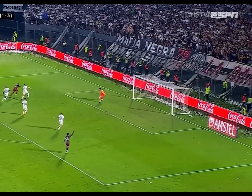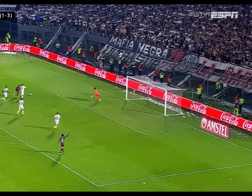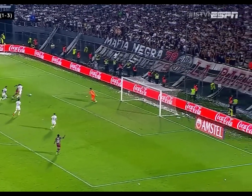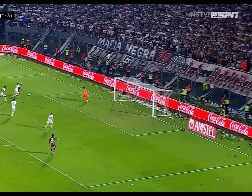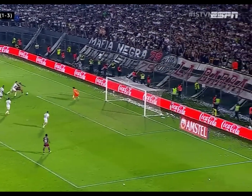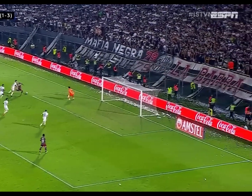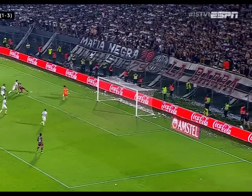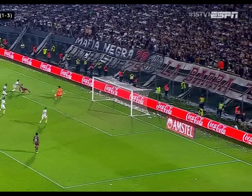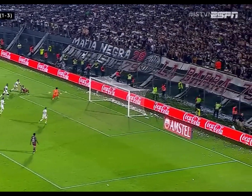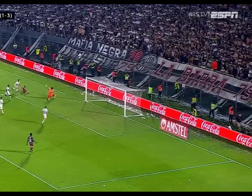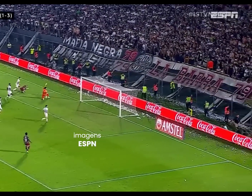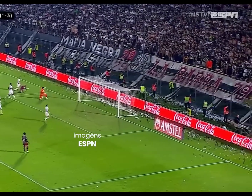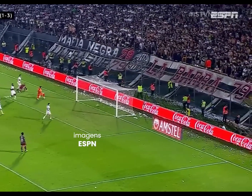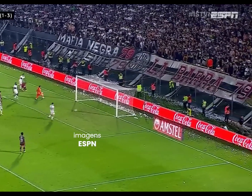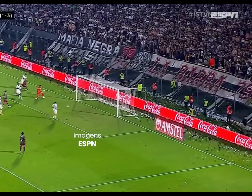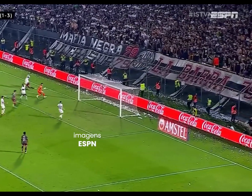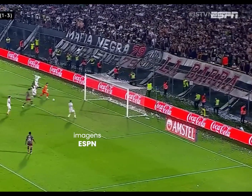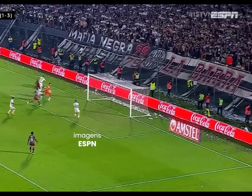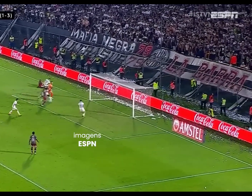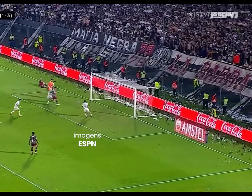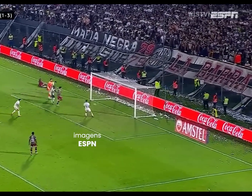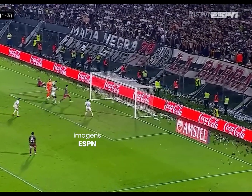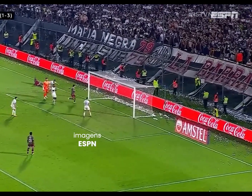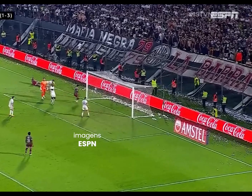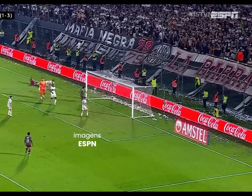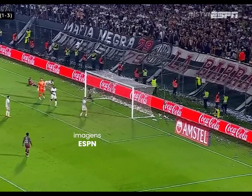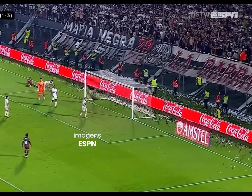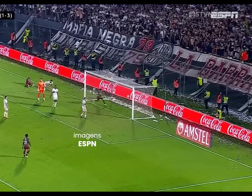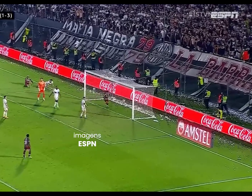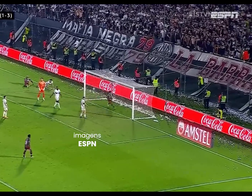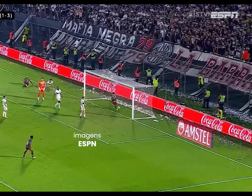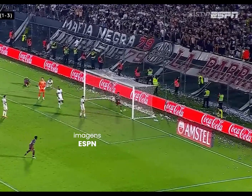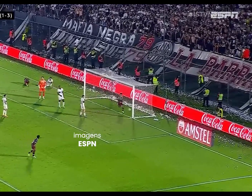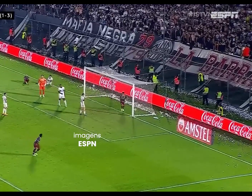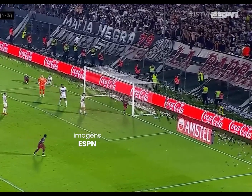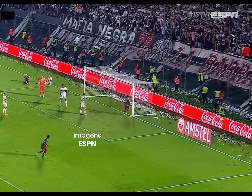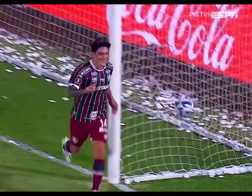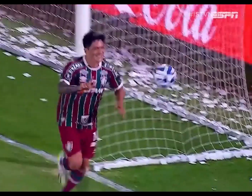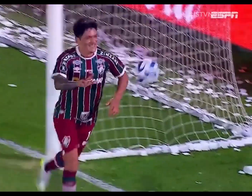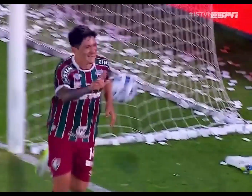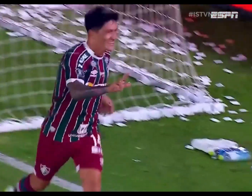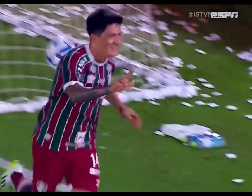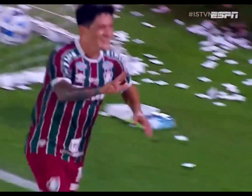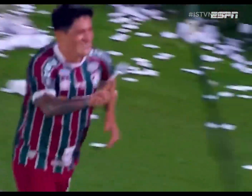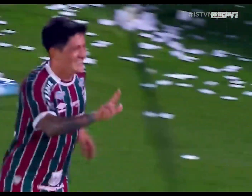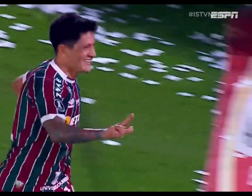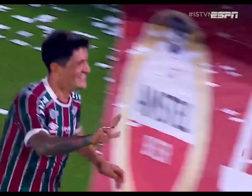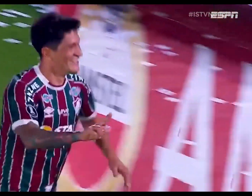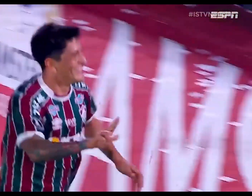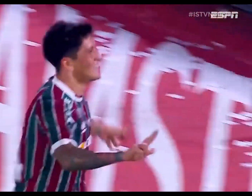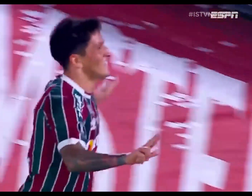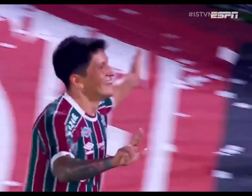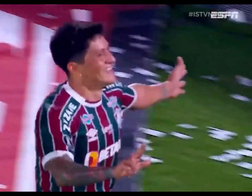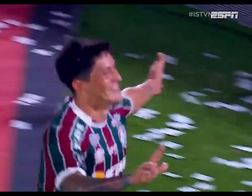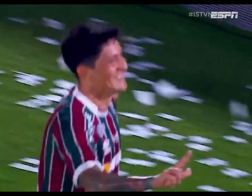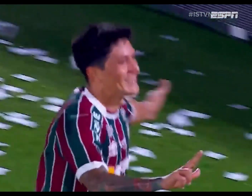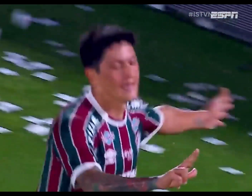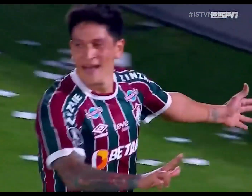Fernando Diniz terá todos os titulares à disposição para tentar quebrar um paradigma e chegar à sua segunda final de Libertadores da